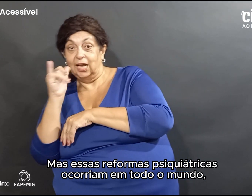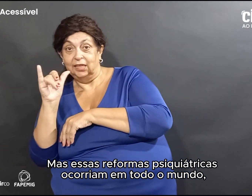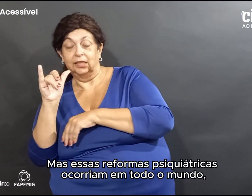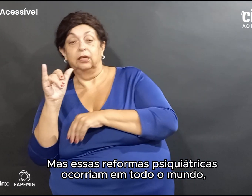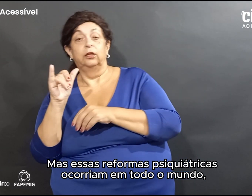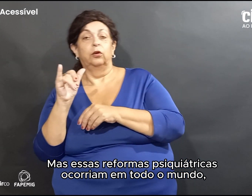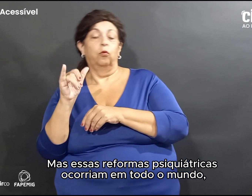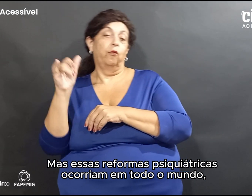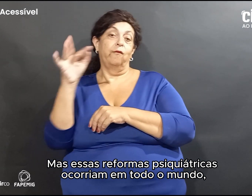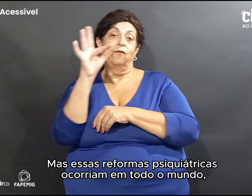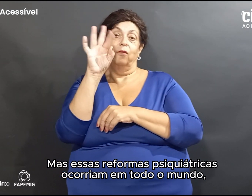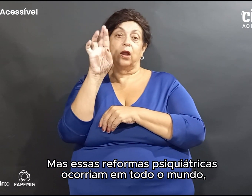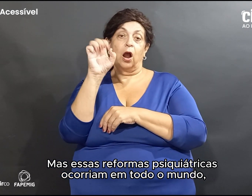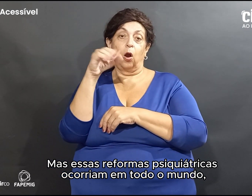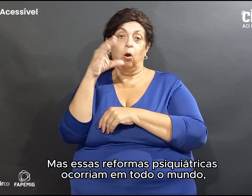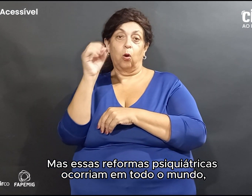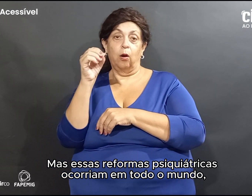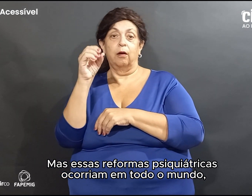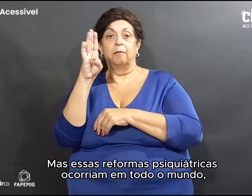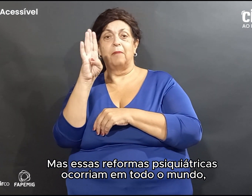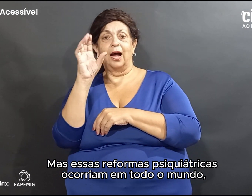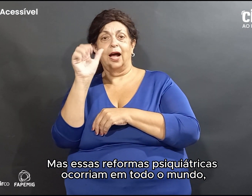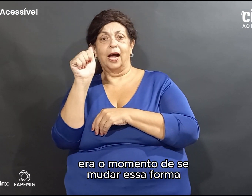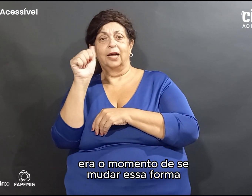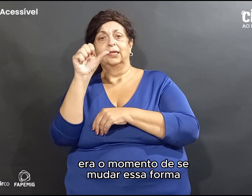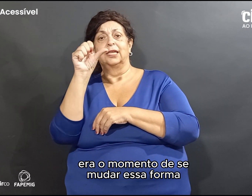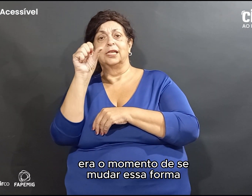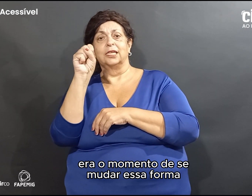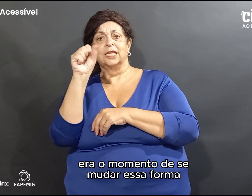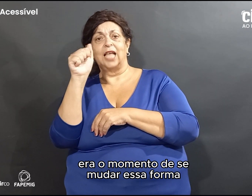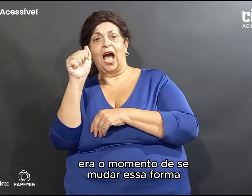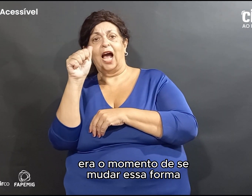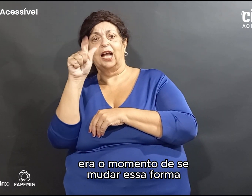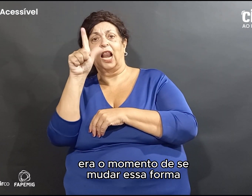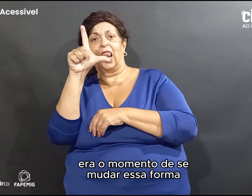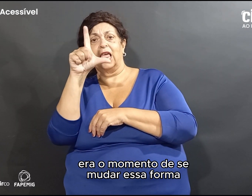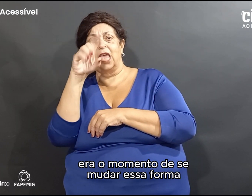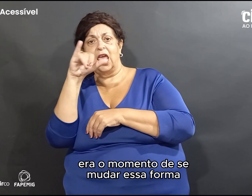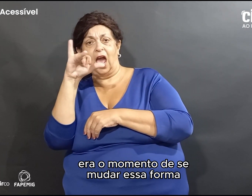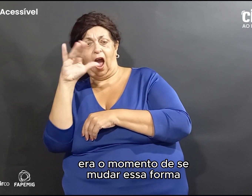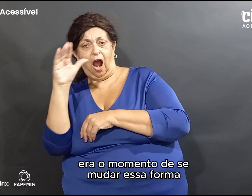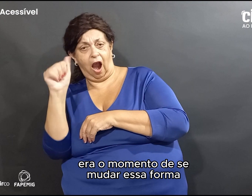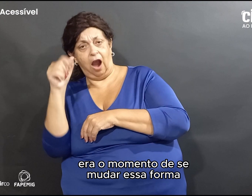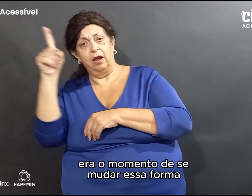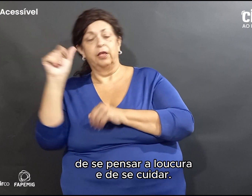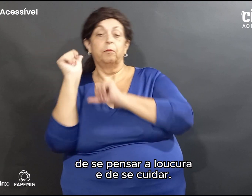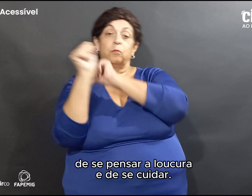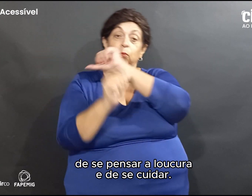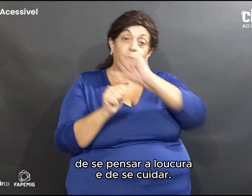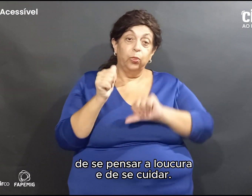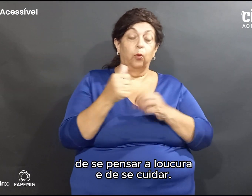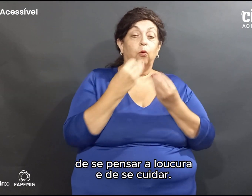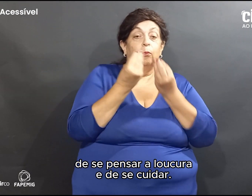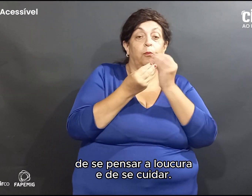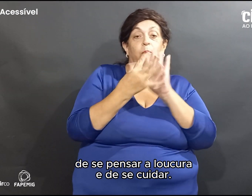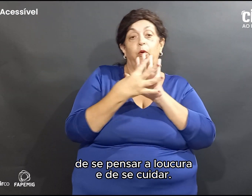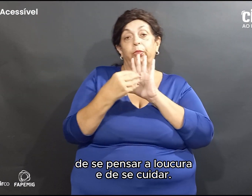reformas psiquiátricas ocorriam, né, em todo o mundo. Era o momento de se mudar essa forma de se pensar a loucura de se